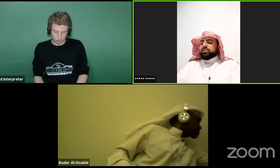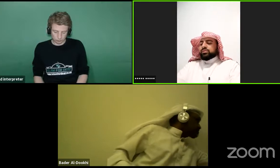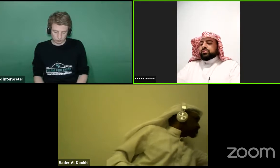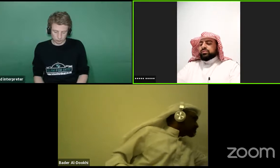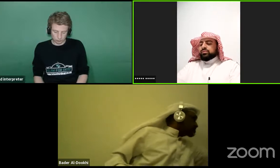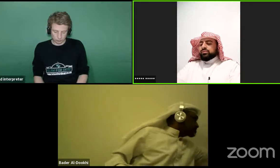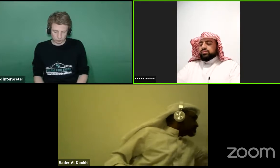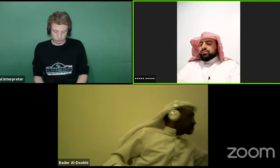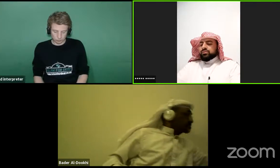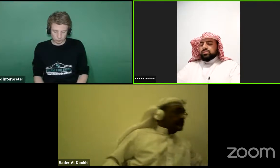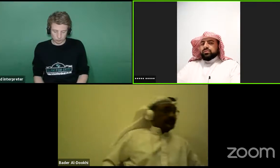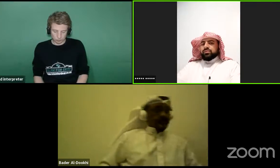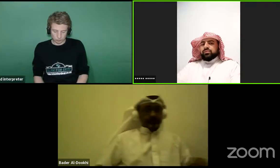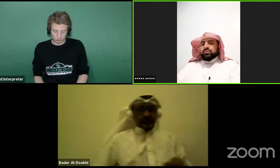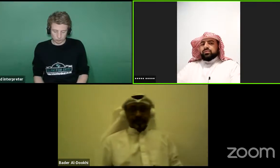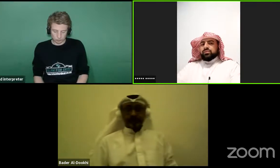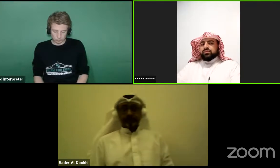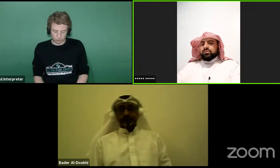يعلمون.